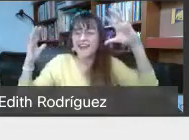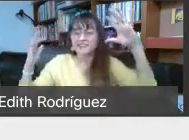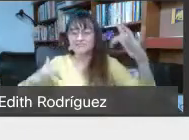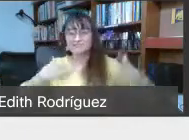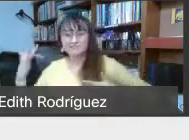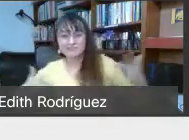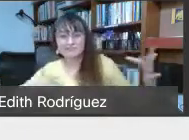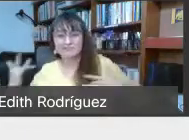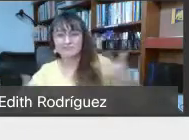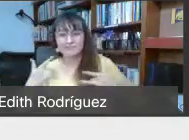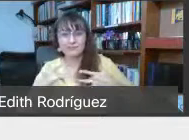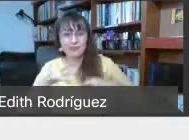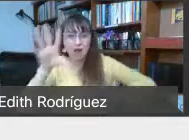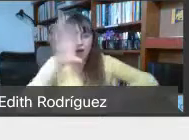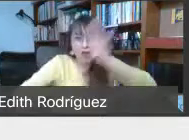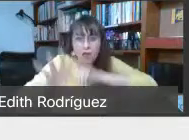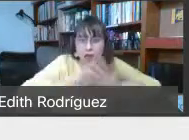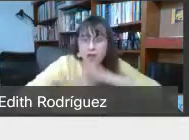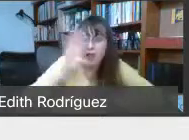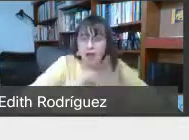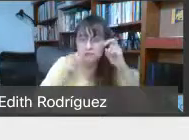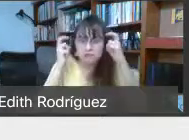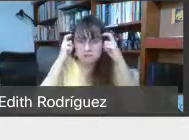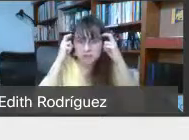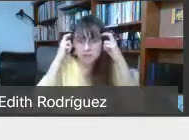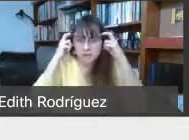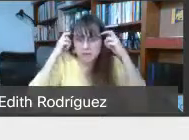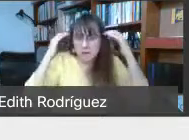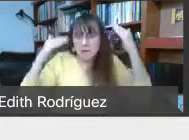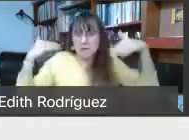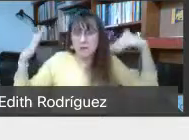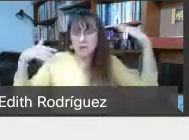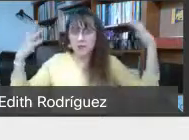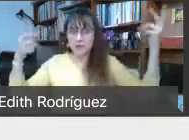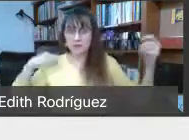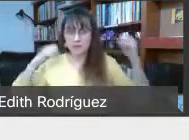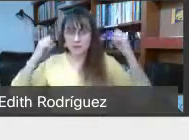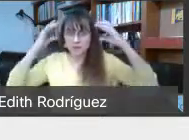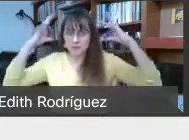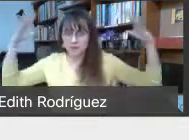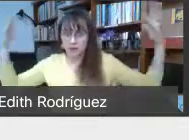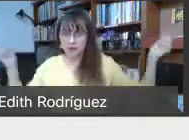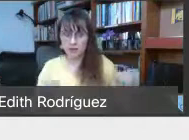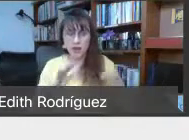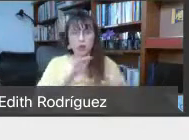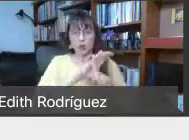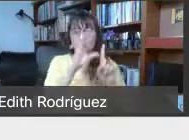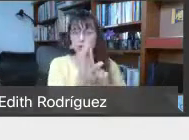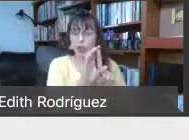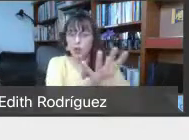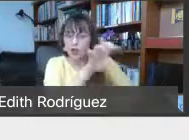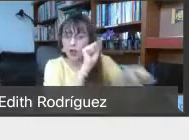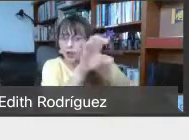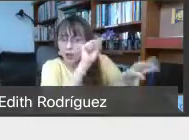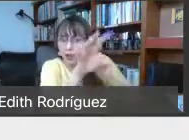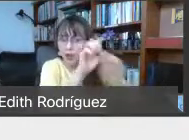podemos imaginar mundos, nos motiva para la lectura, la escritura, el aprendizaje, enriquecer el conocimiento